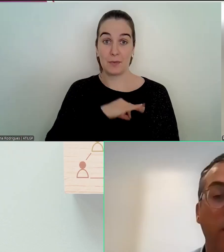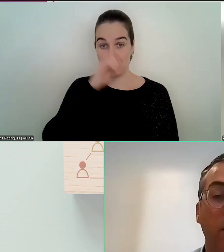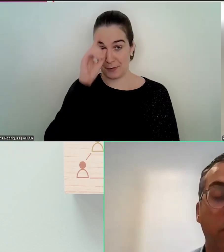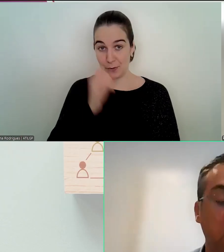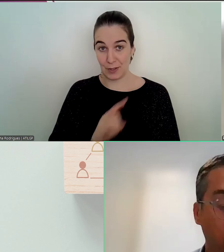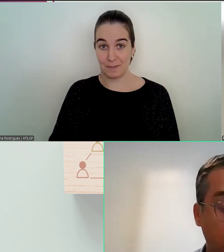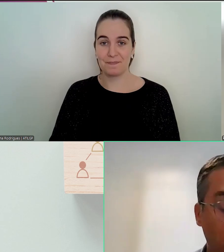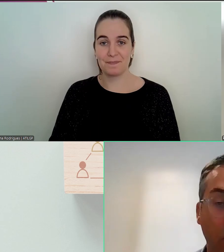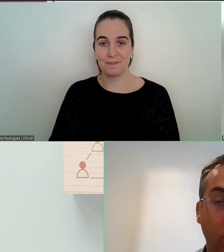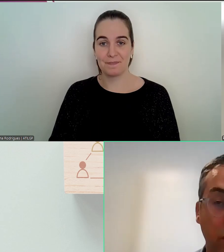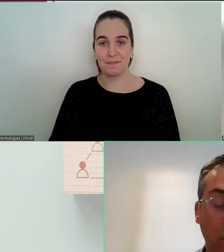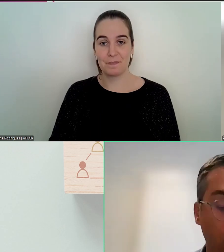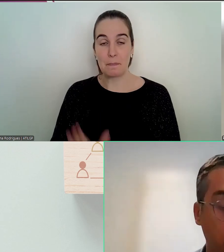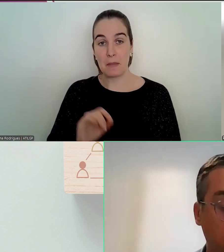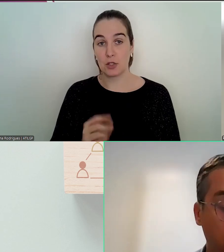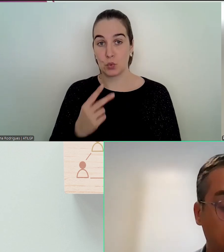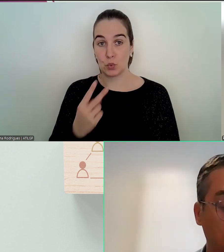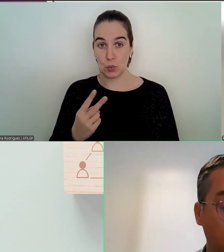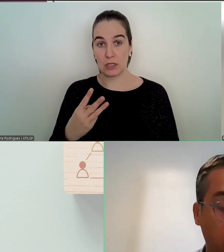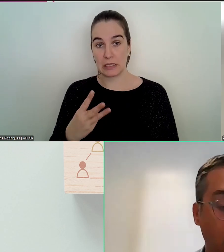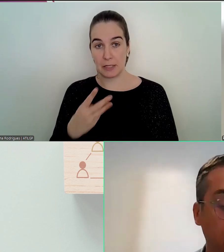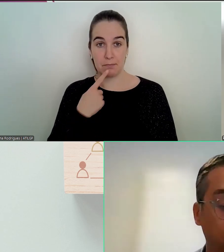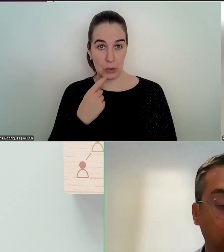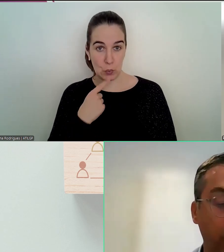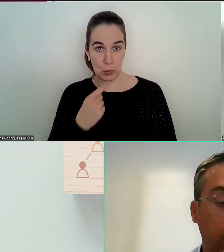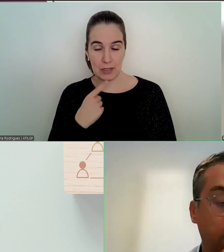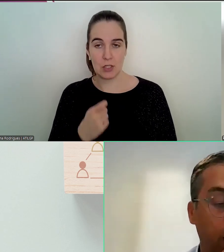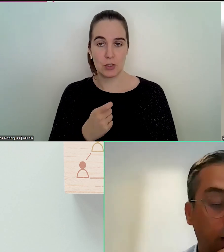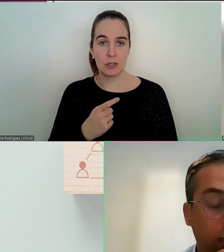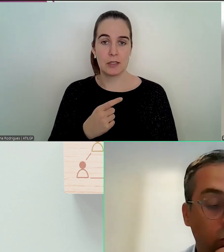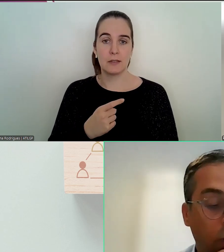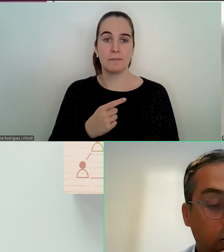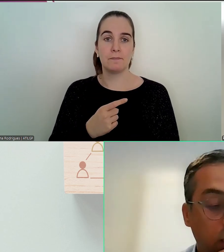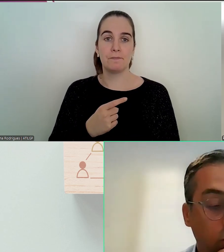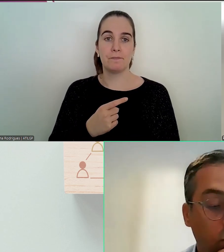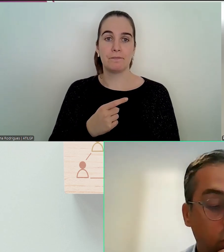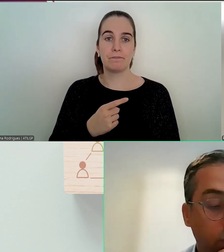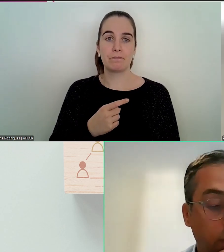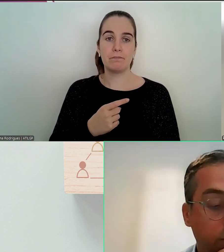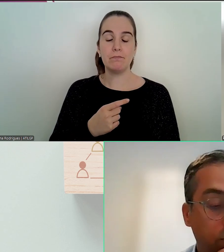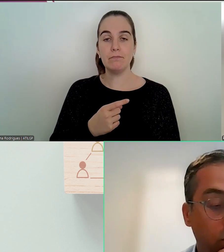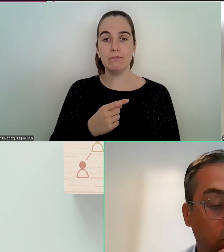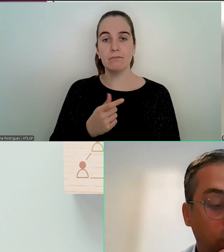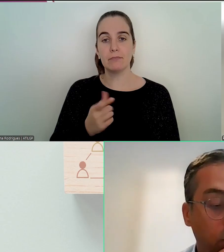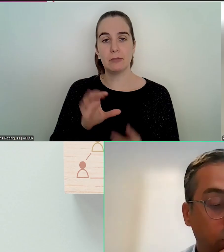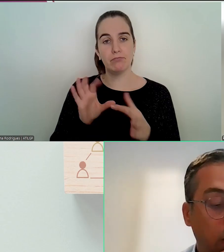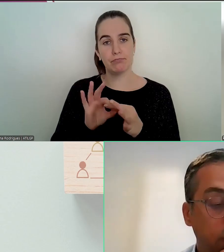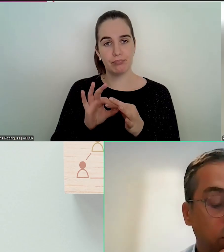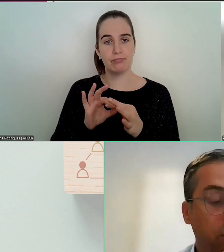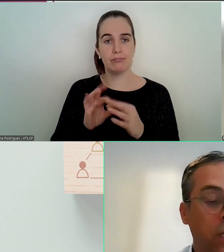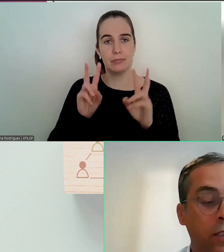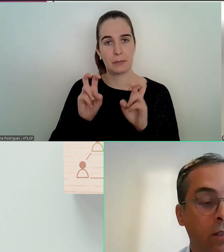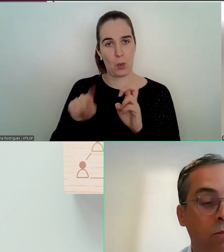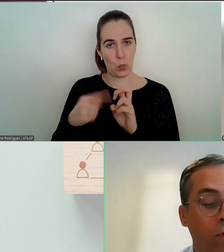Professora. Eu vou também juntar aqui duas ou três questões que acabam por tocar aqui uma outra abordagem